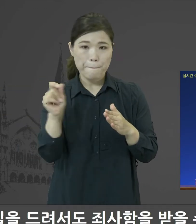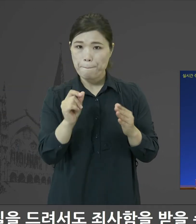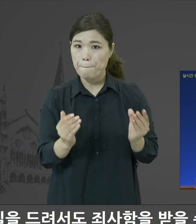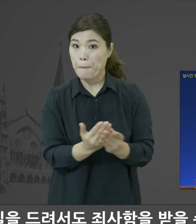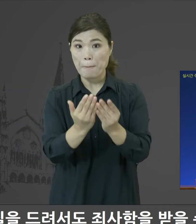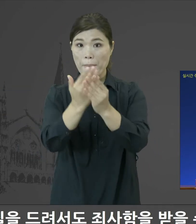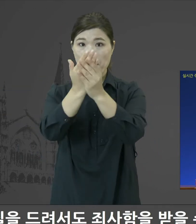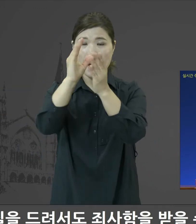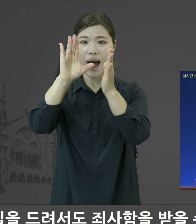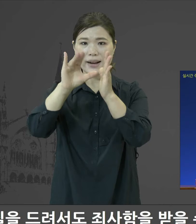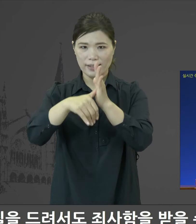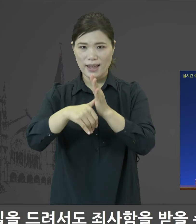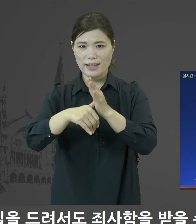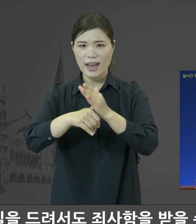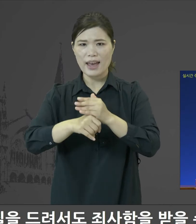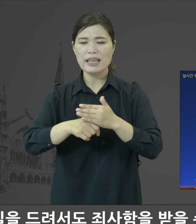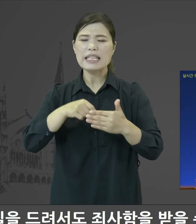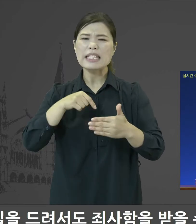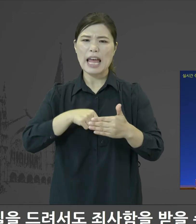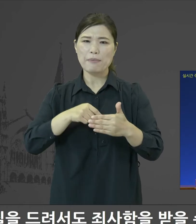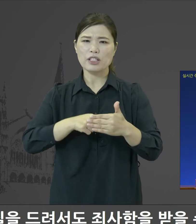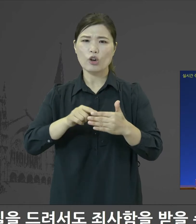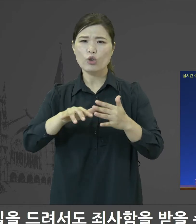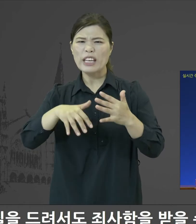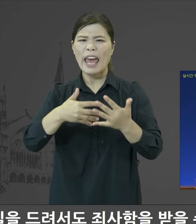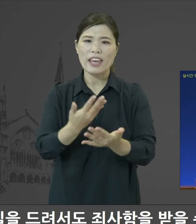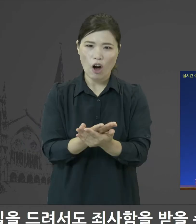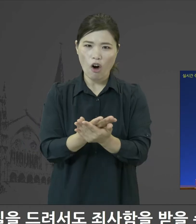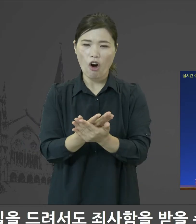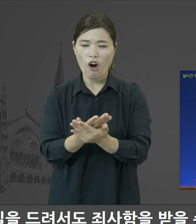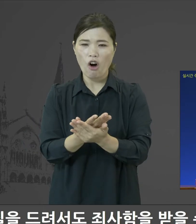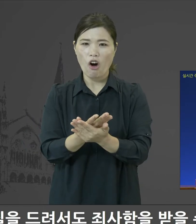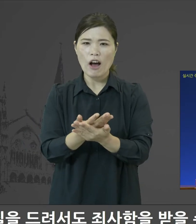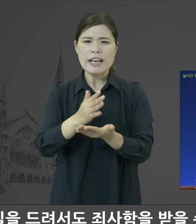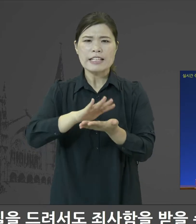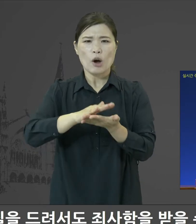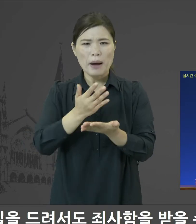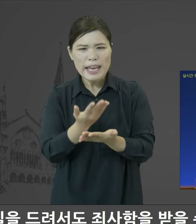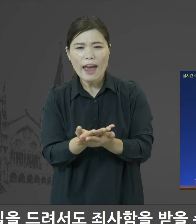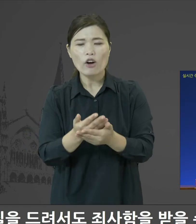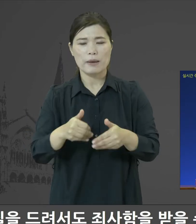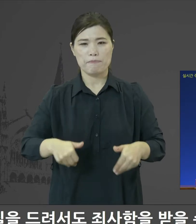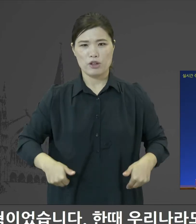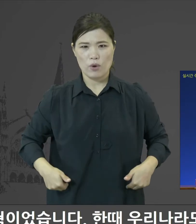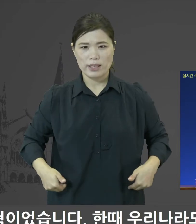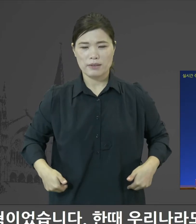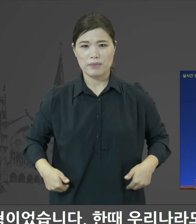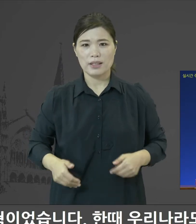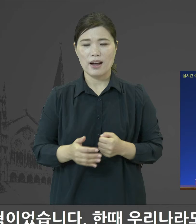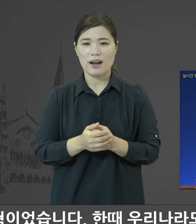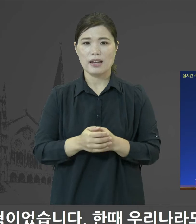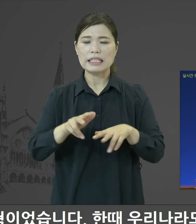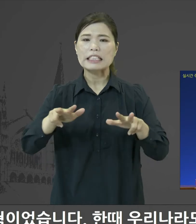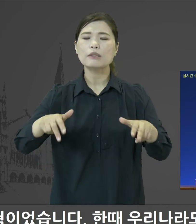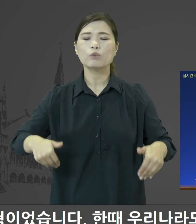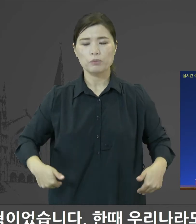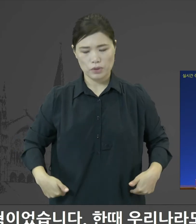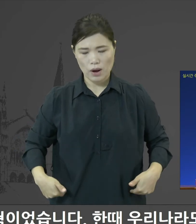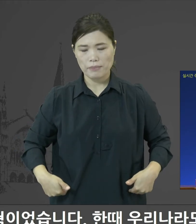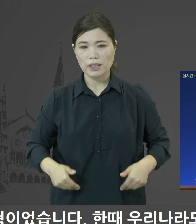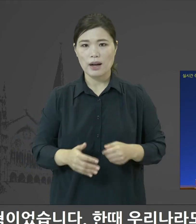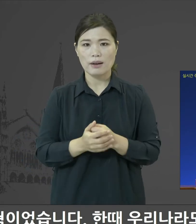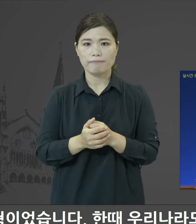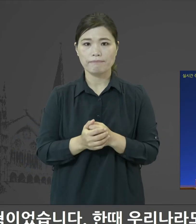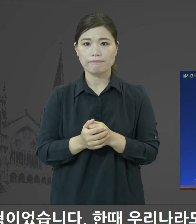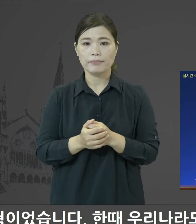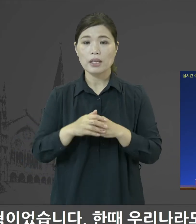우리가 내면적으로 많은 개혁이 일어나야 될 그런 자리에 있었습니다. 사실 그것은 지금도 필요하죠.